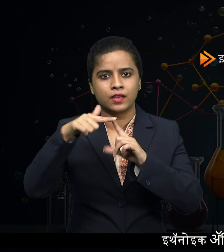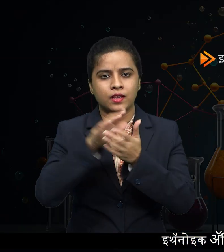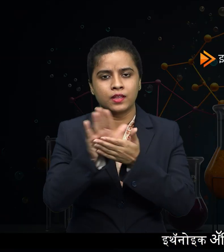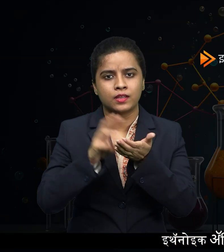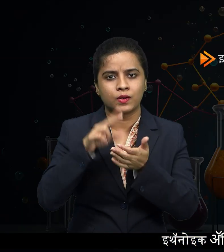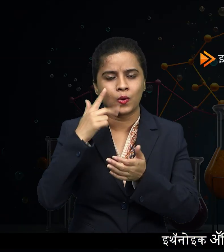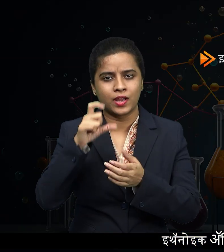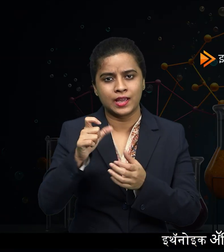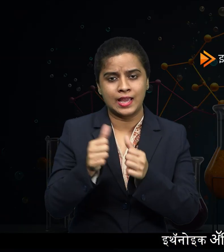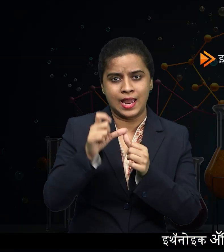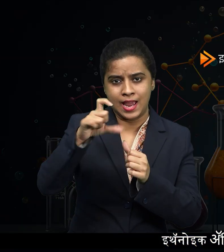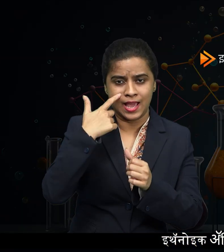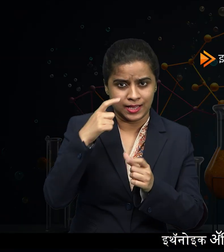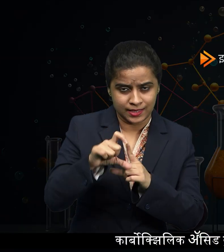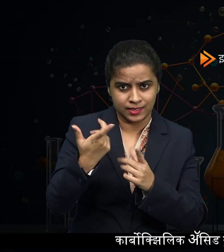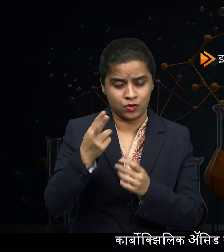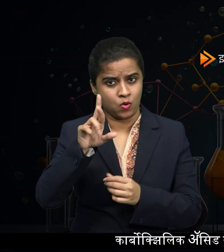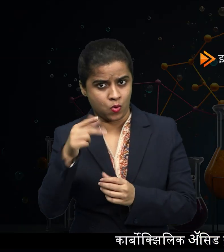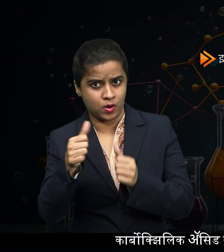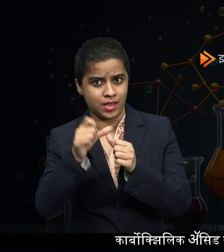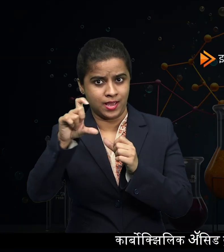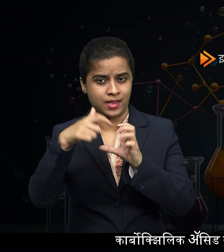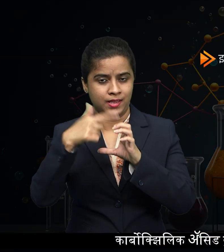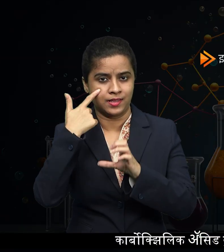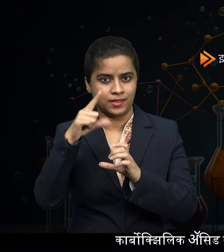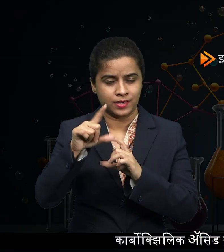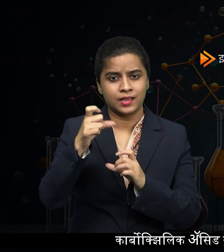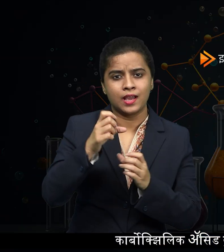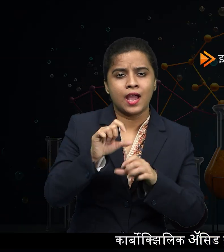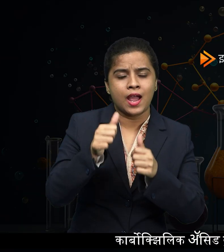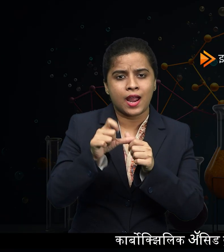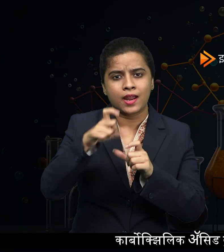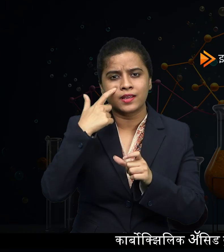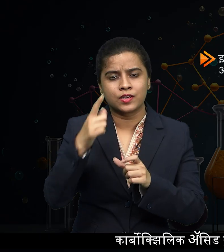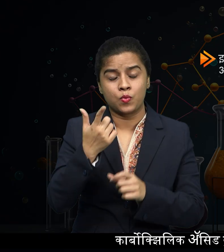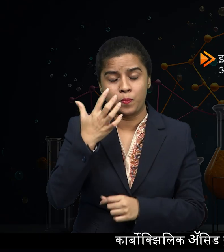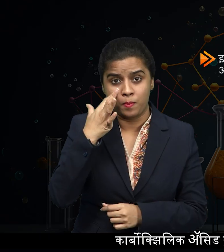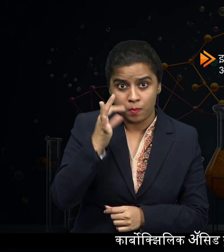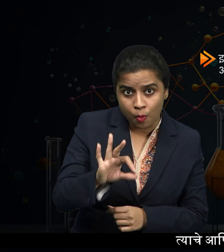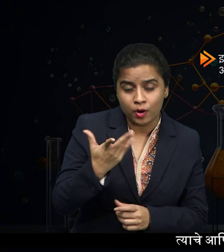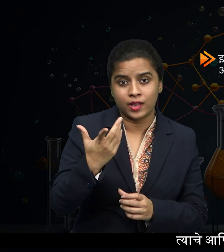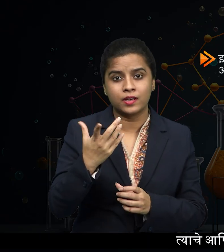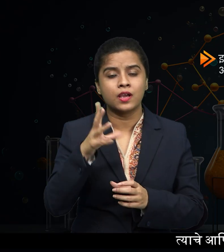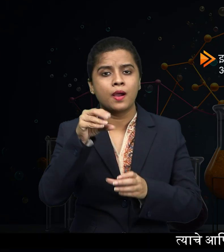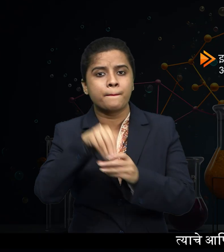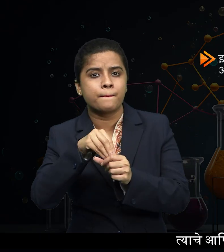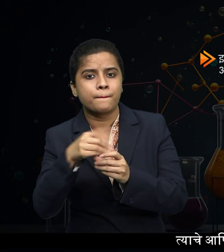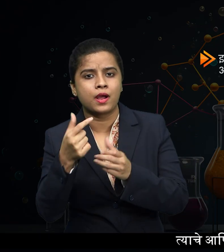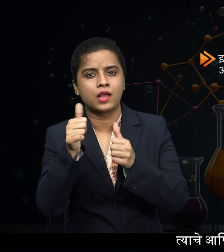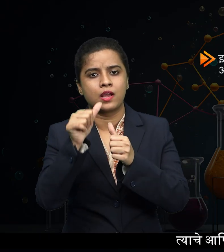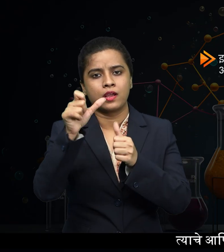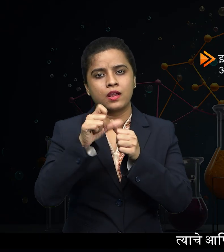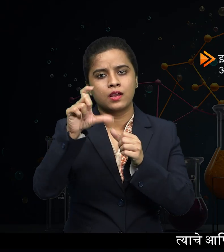इथेनॉइक ॲसिड किंवा ॲसिटिक ॲसिड हे कार्बोक्सिलिक ॲसिड कुटुंबातील सर्वात महत्त्वाचे सदस्य आहेत. त्याचे आण्विक सूत्र